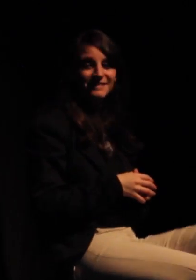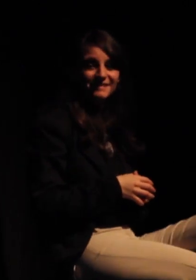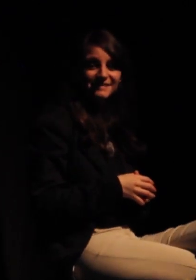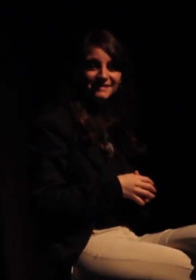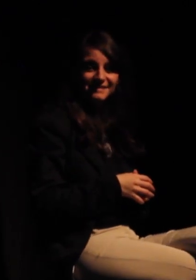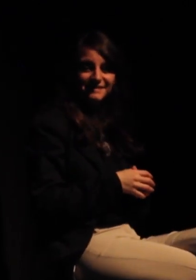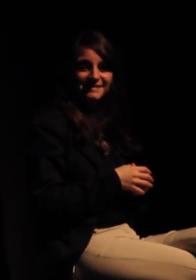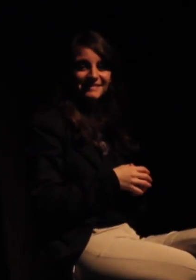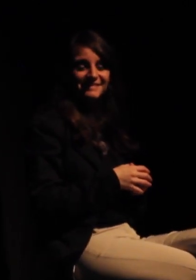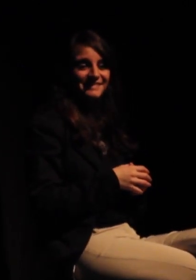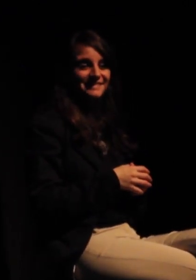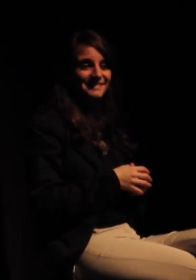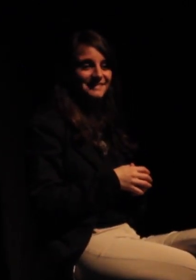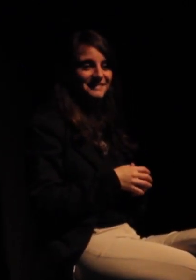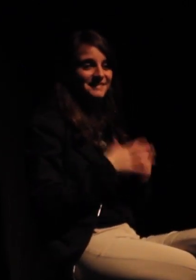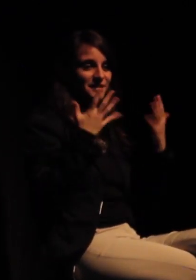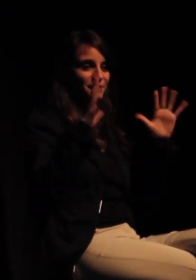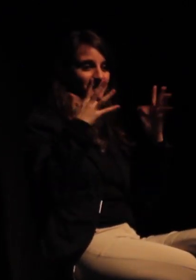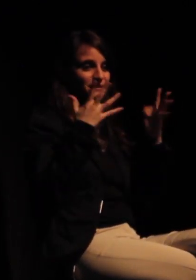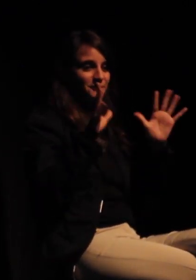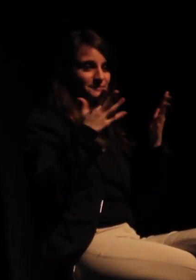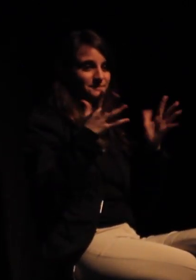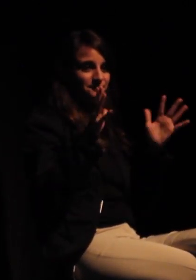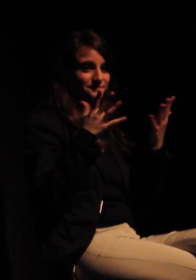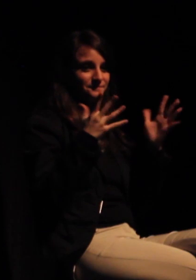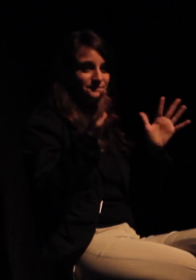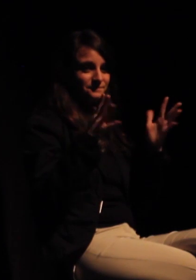isso. Mais perguntas?